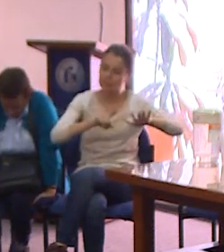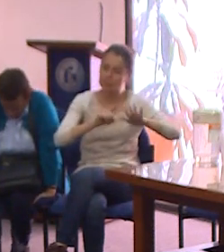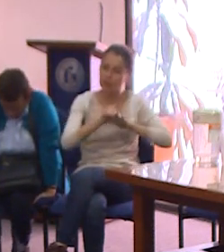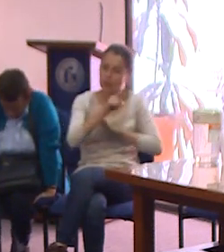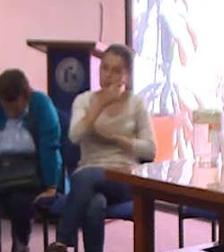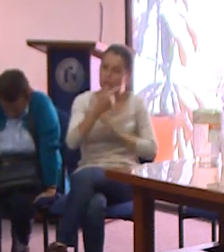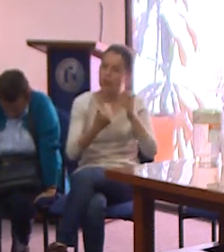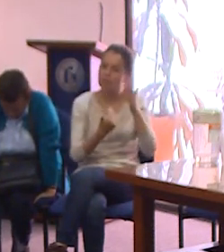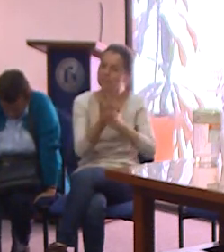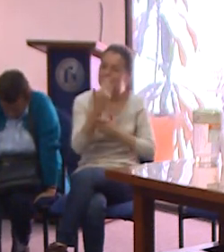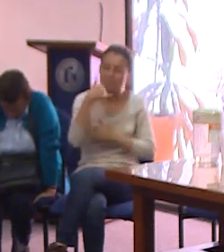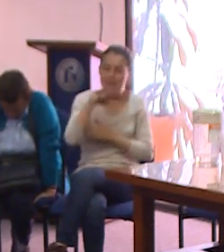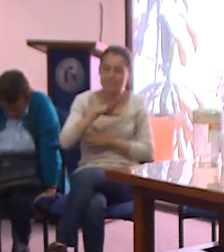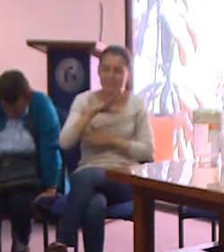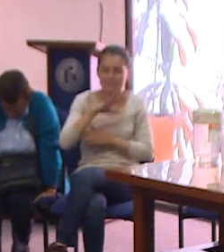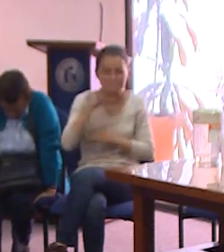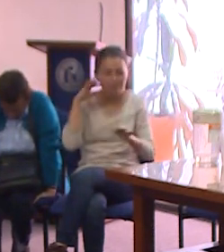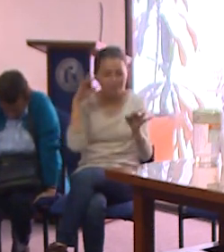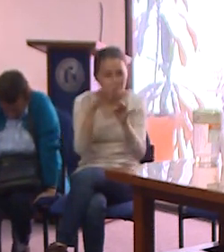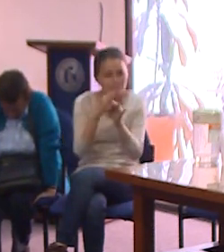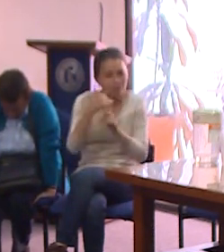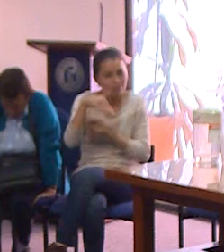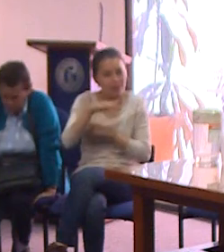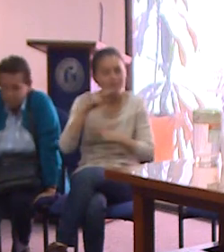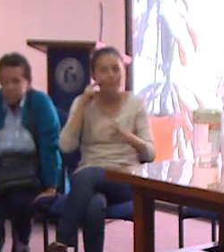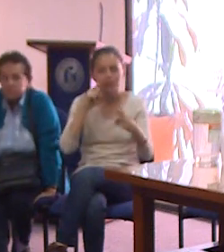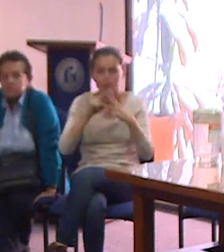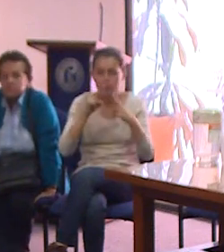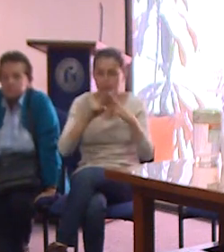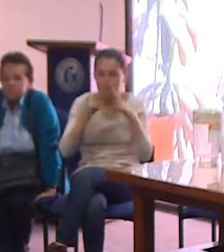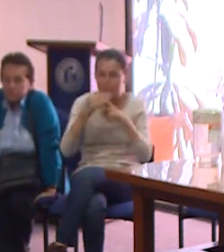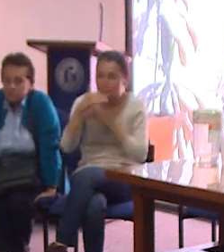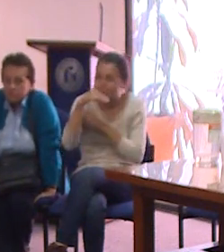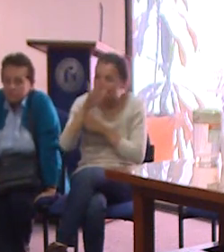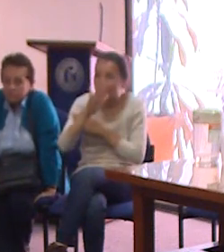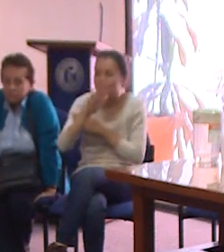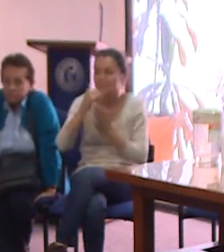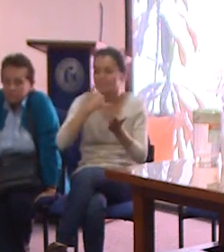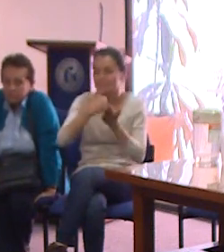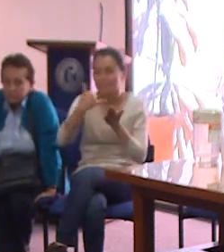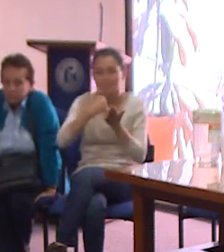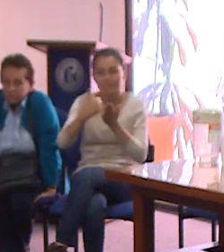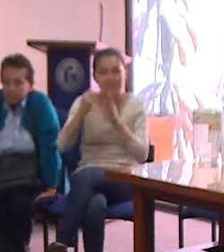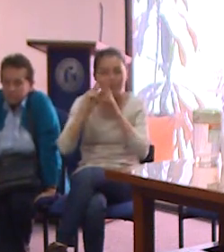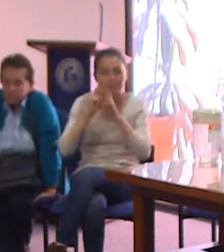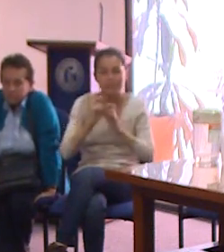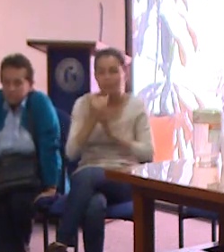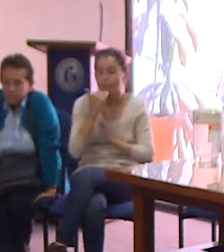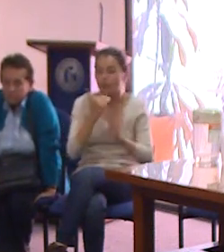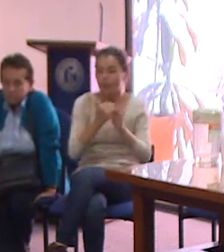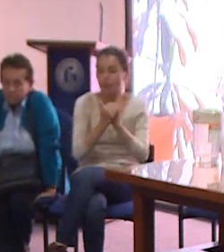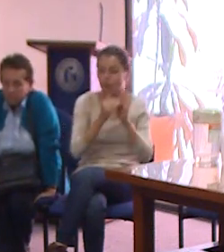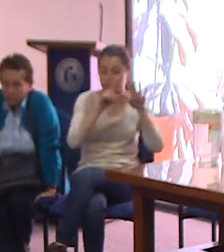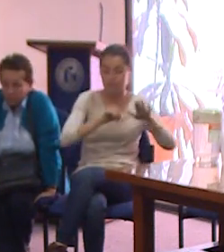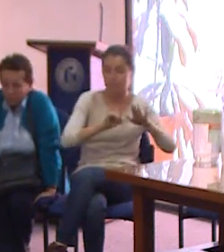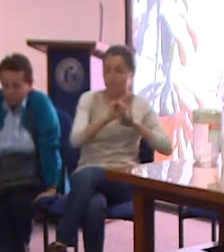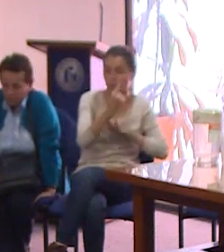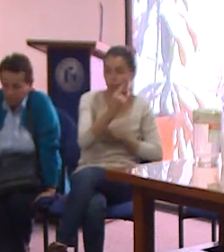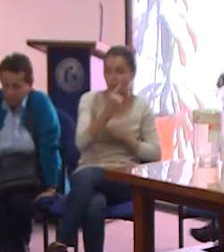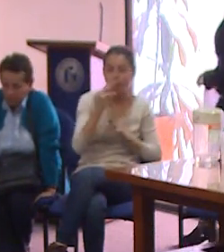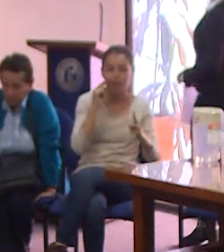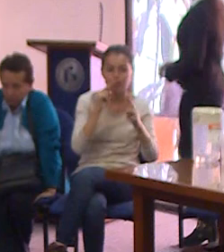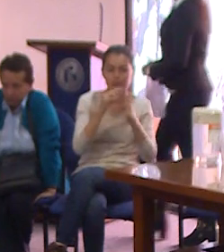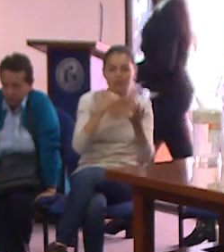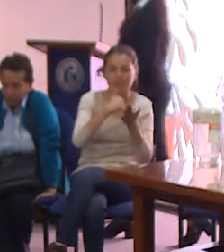sí que se intensifique el hecho de poder conocer dos líneas en un semestre. Quizás